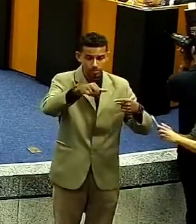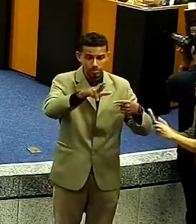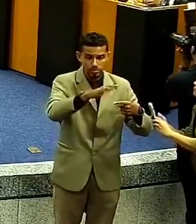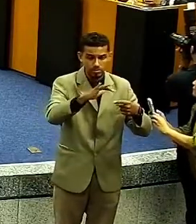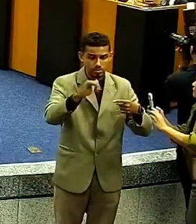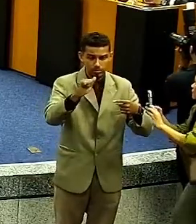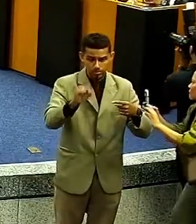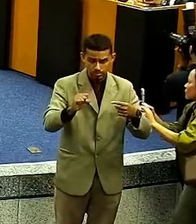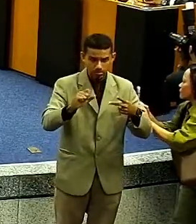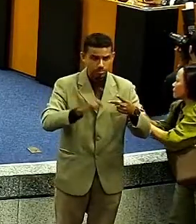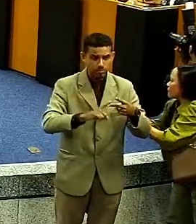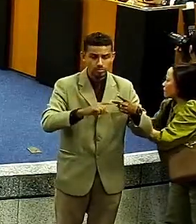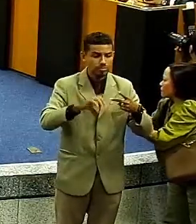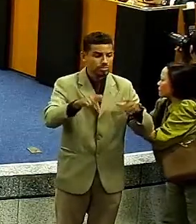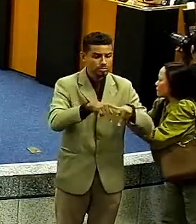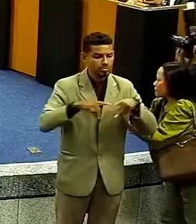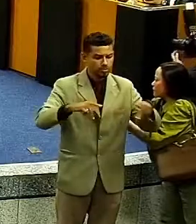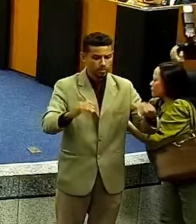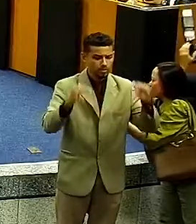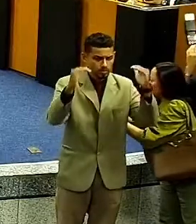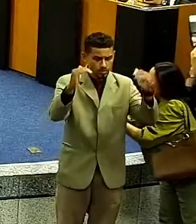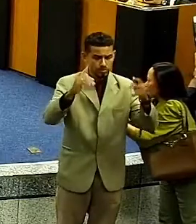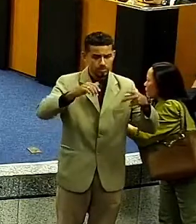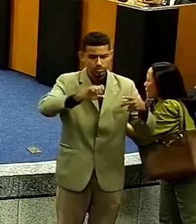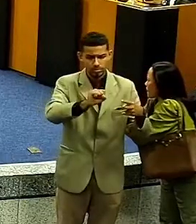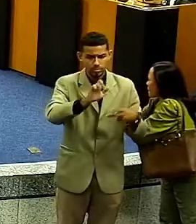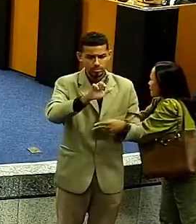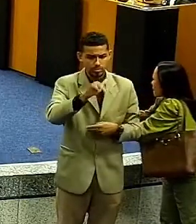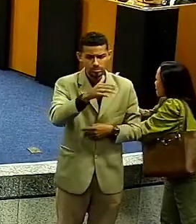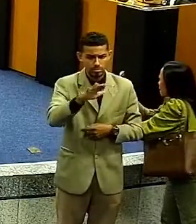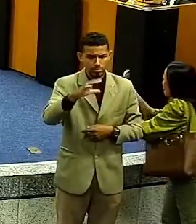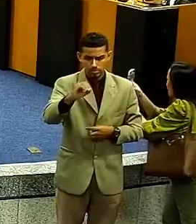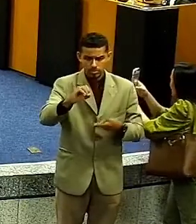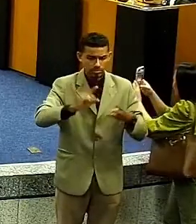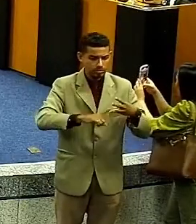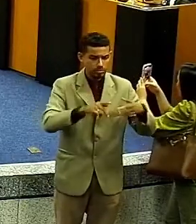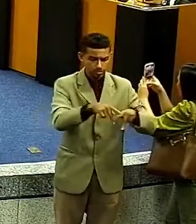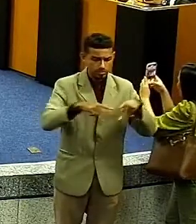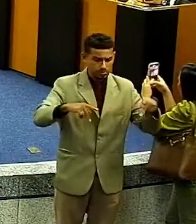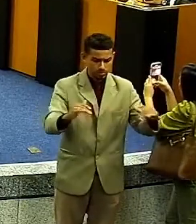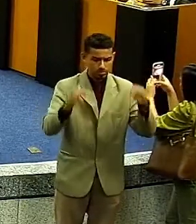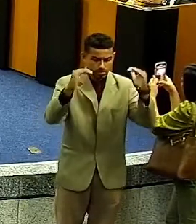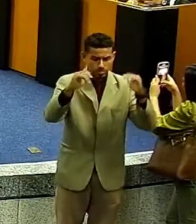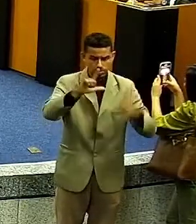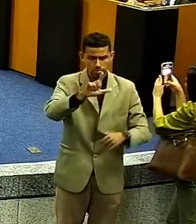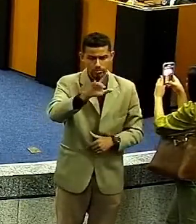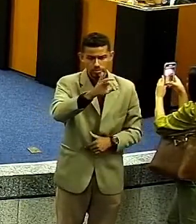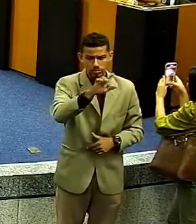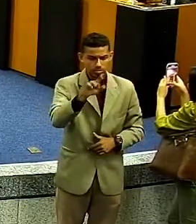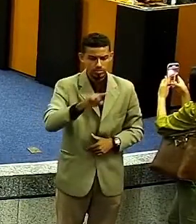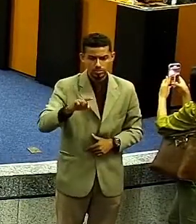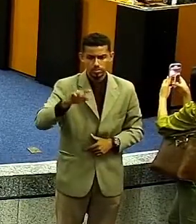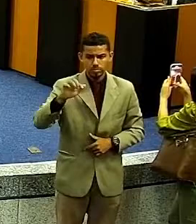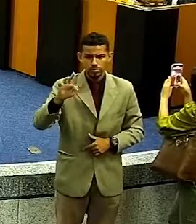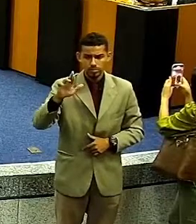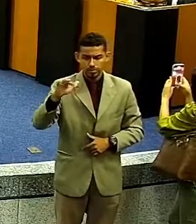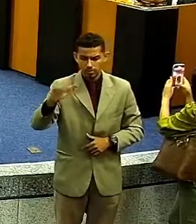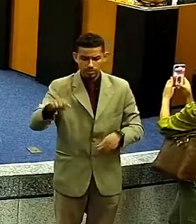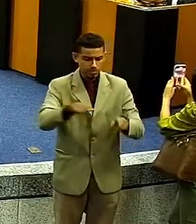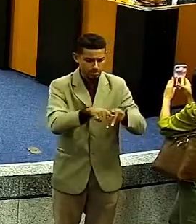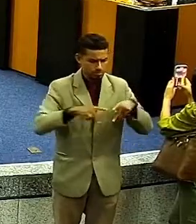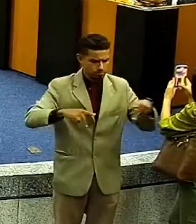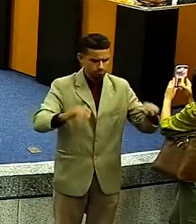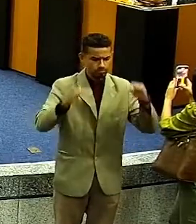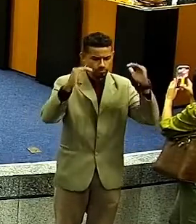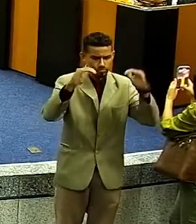desembargador Sebastião Joaquim Lima Bonfim Desembargador luí de França Belquior Silva Desembargador gervázio